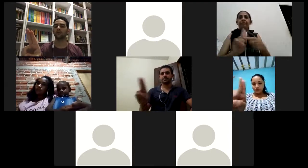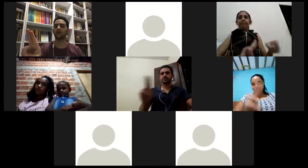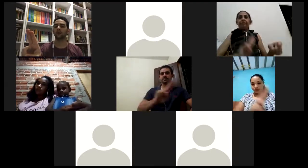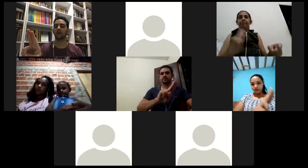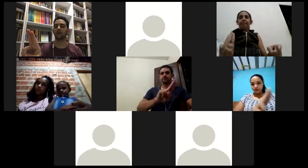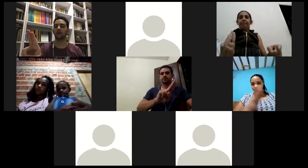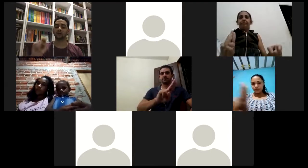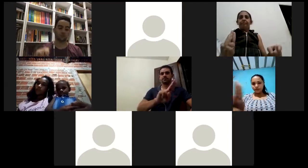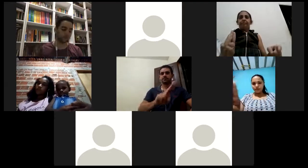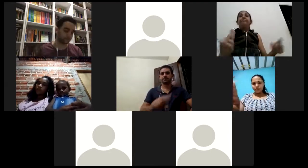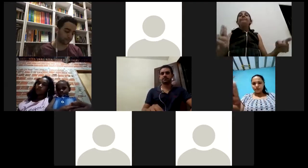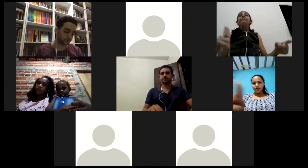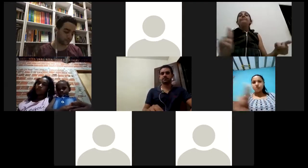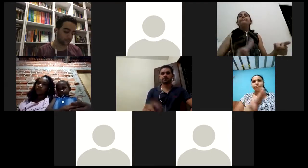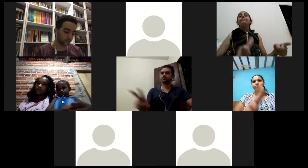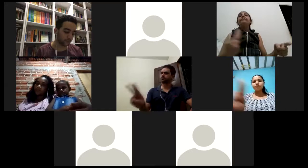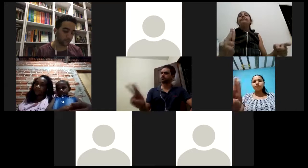expressão facial de interrogação.